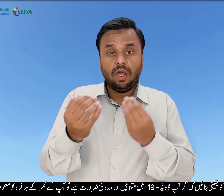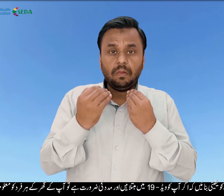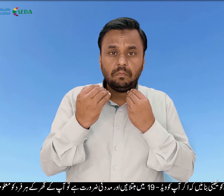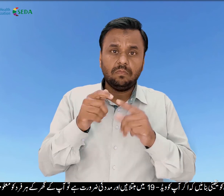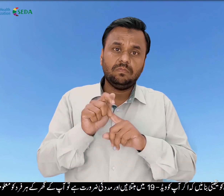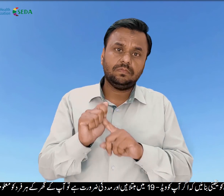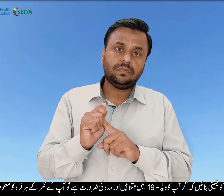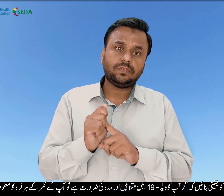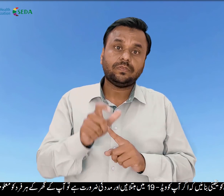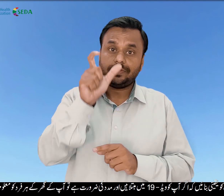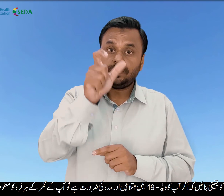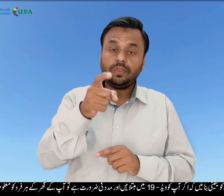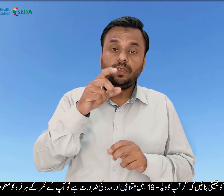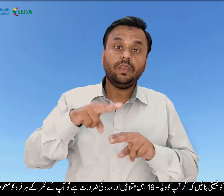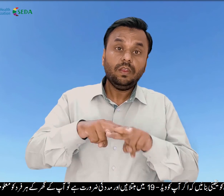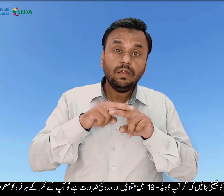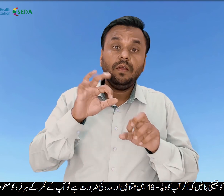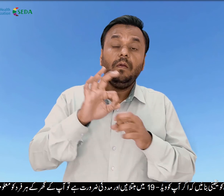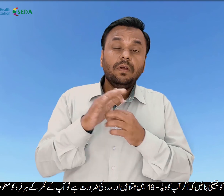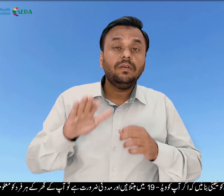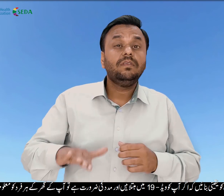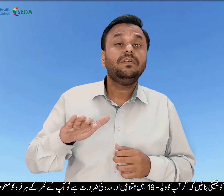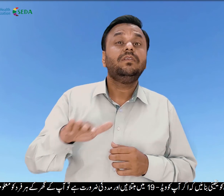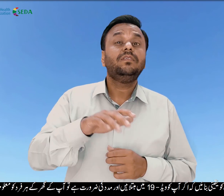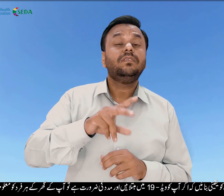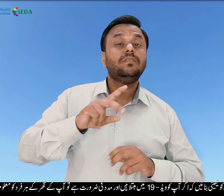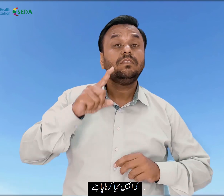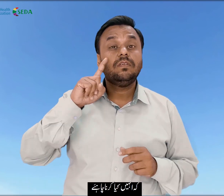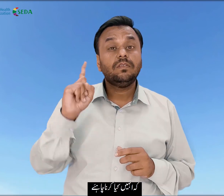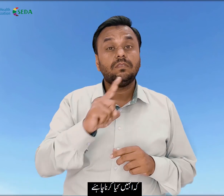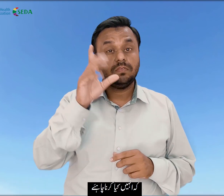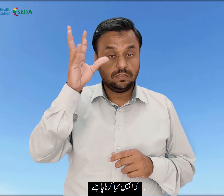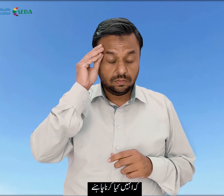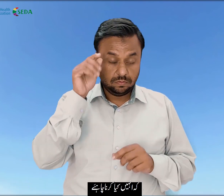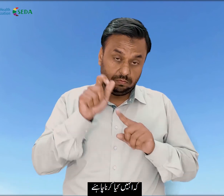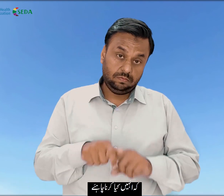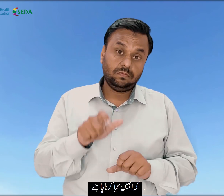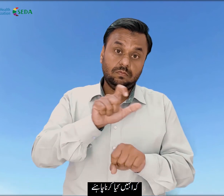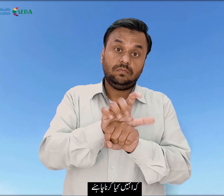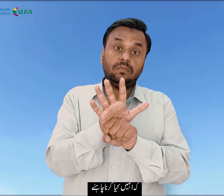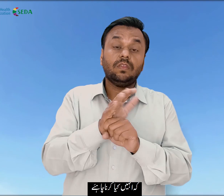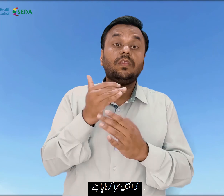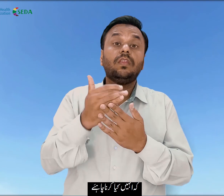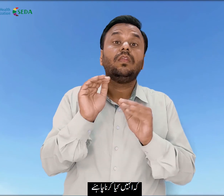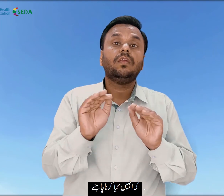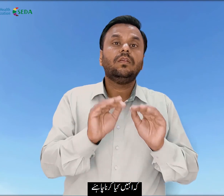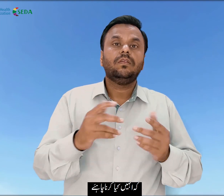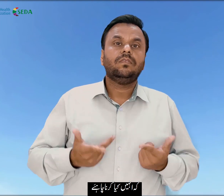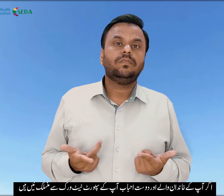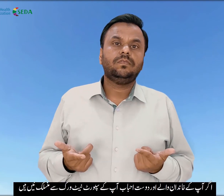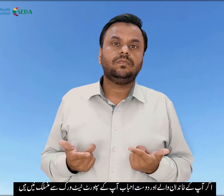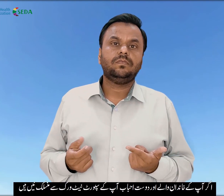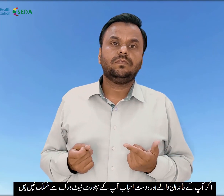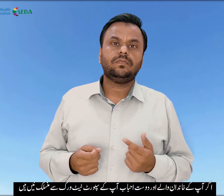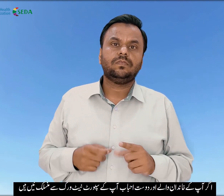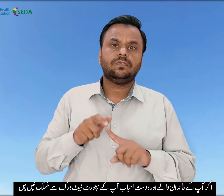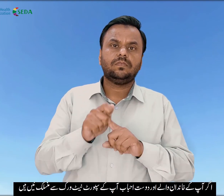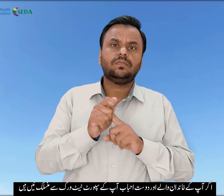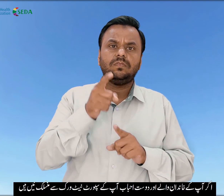تو آپ کے گھر کے ہر فرد کو معلوم ہے کہ انہیں کیا کرنا چاہیے۔ اگر آپ کے خاندان